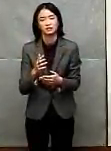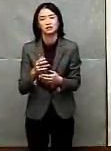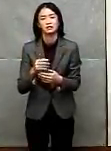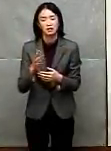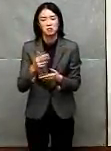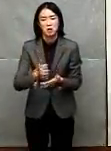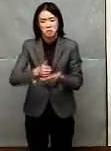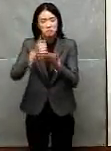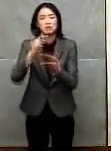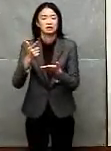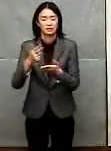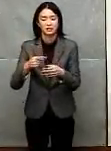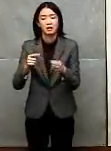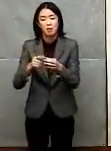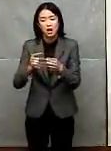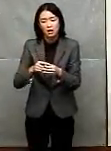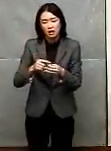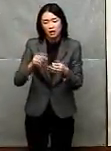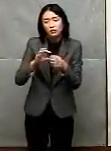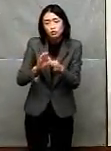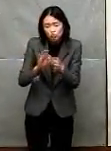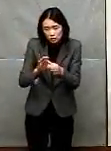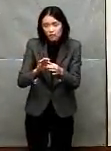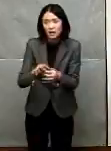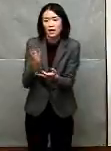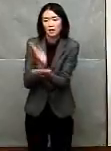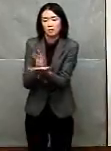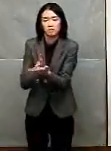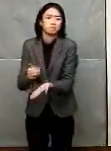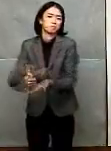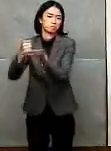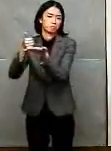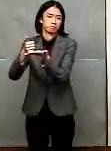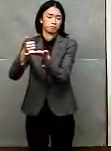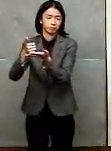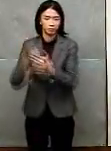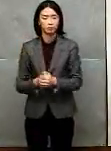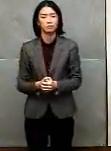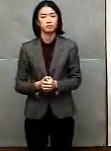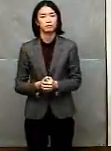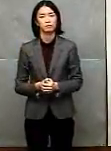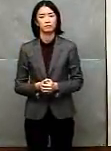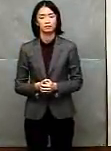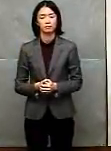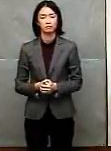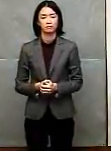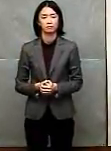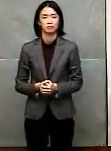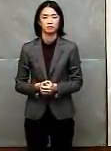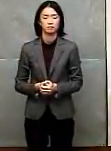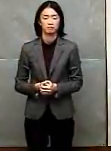その山形のことということでお話をしたので、